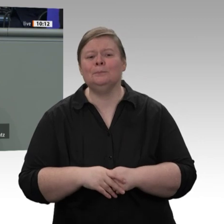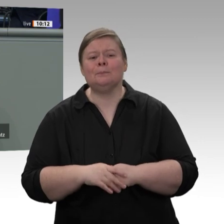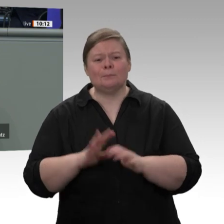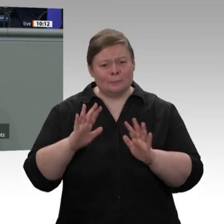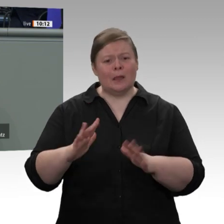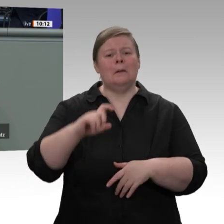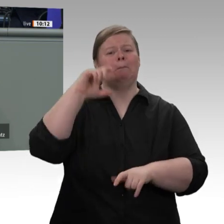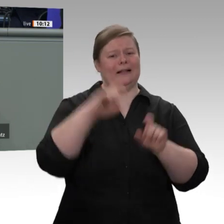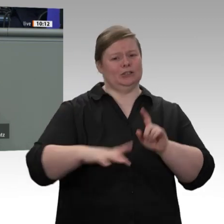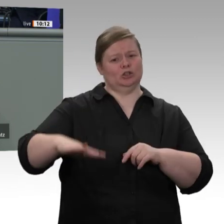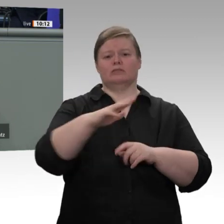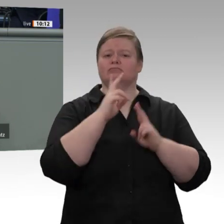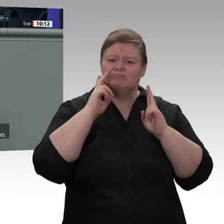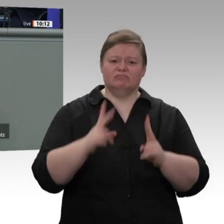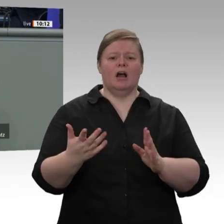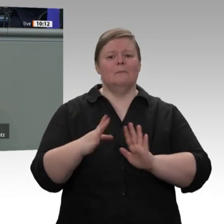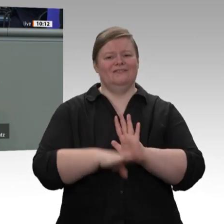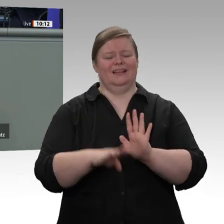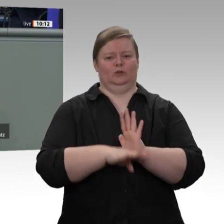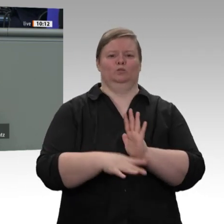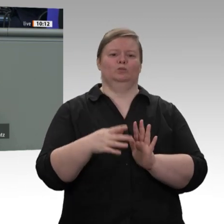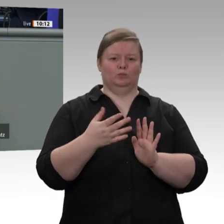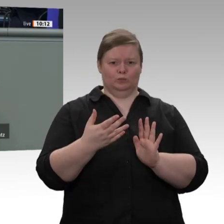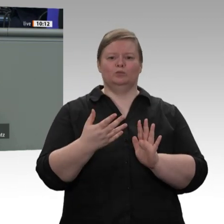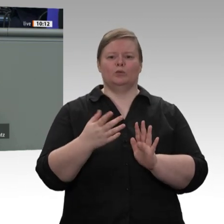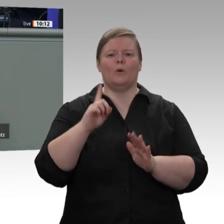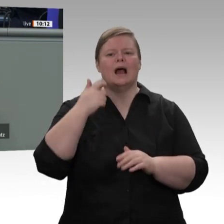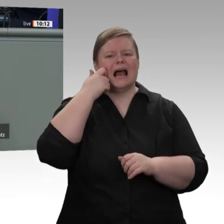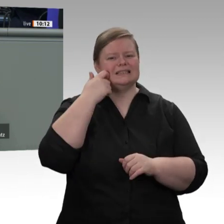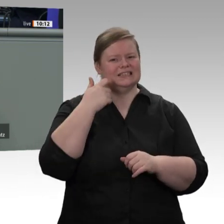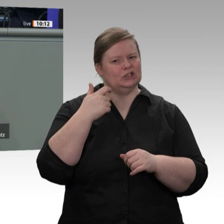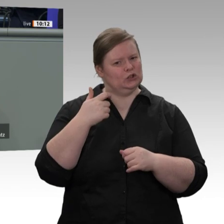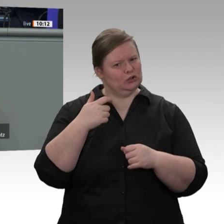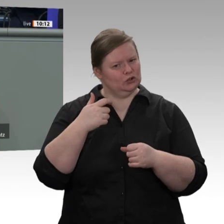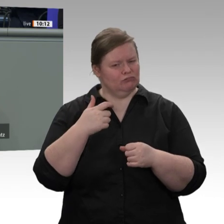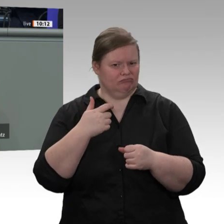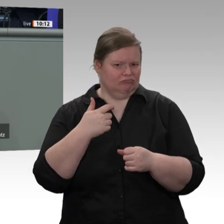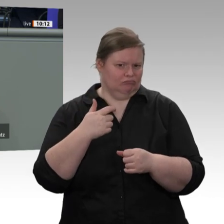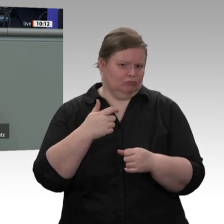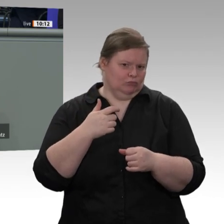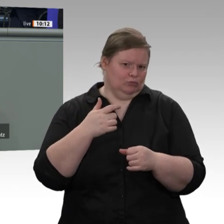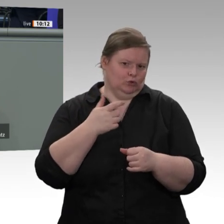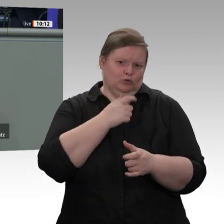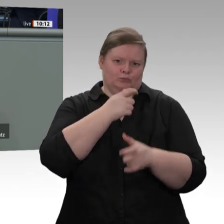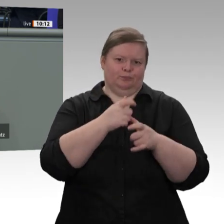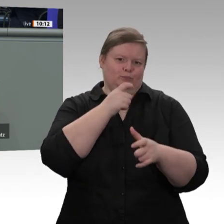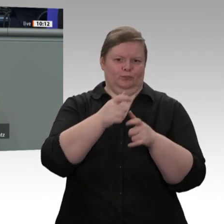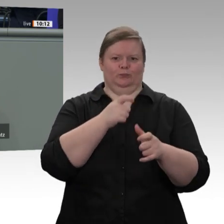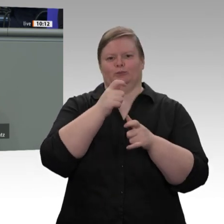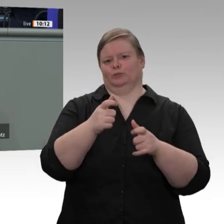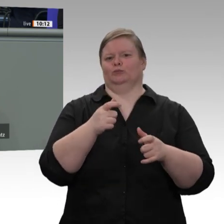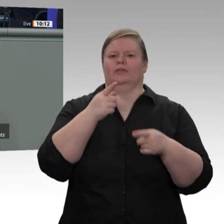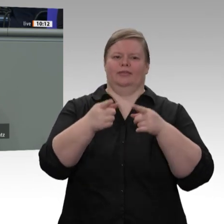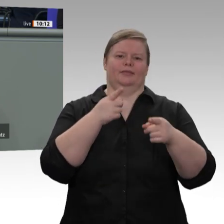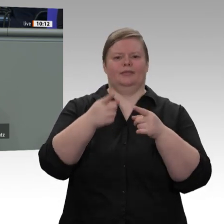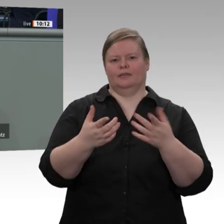Gewalt, in Mord. Und das haben Sie am rechten Rand, Sie von der AfD, bis heute nicht verstanden, dass